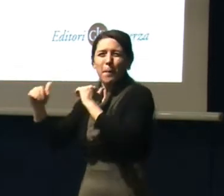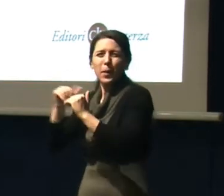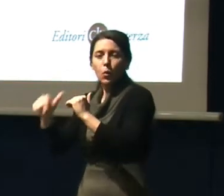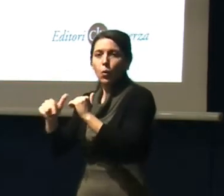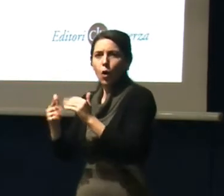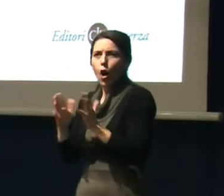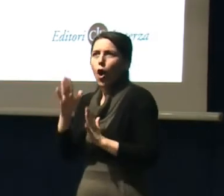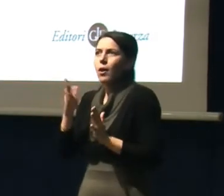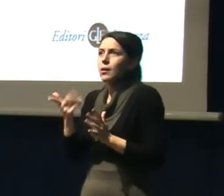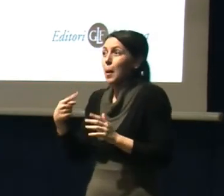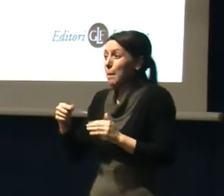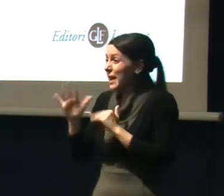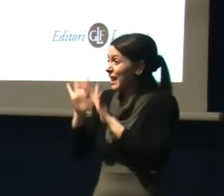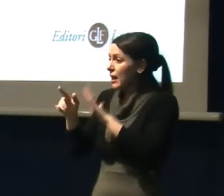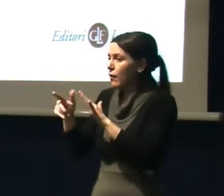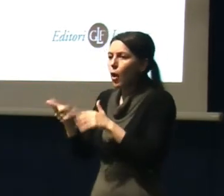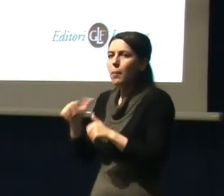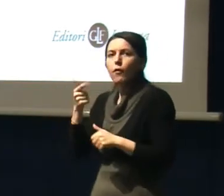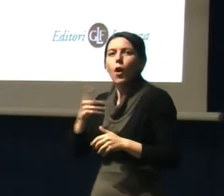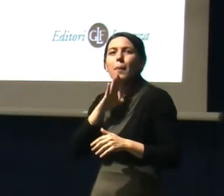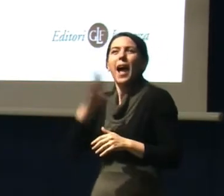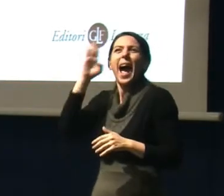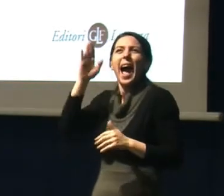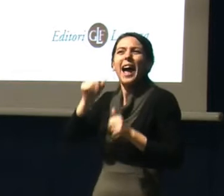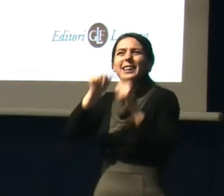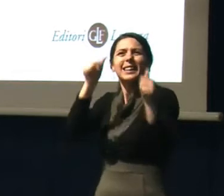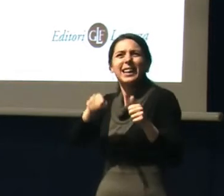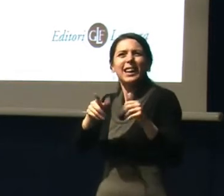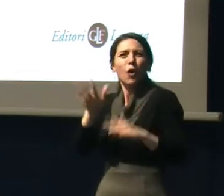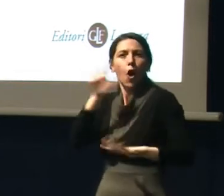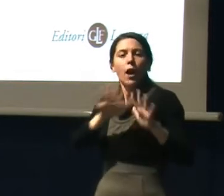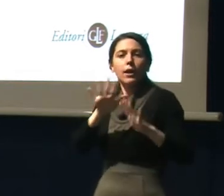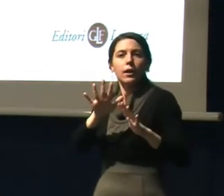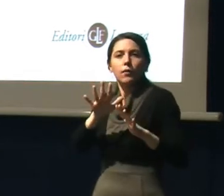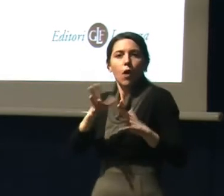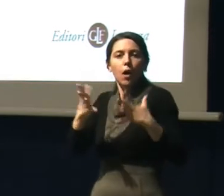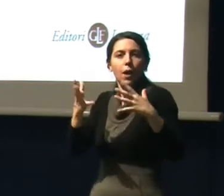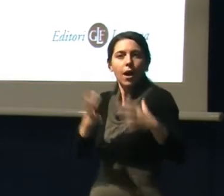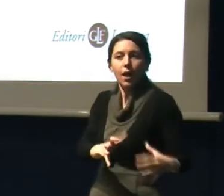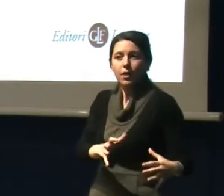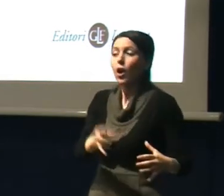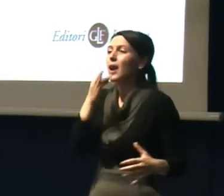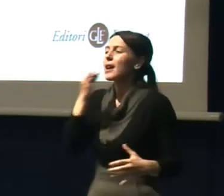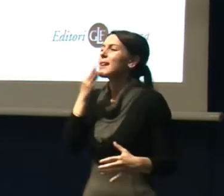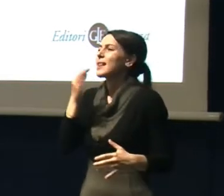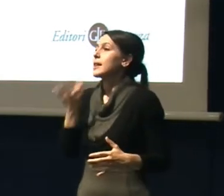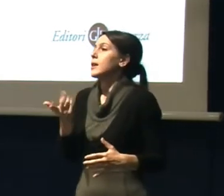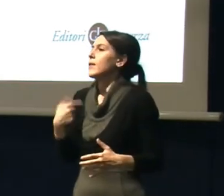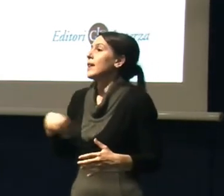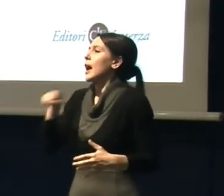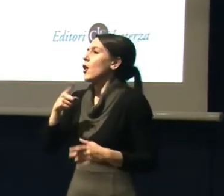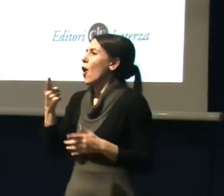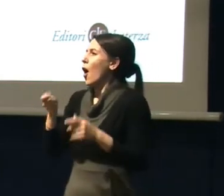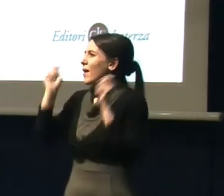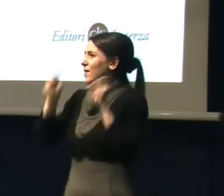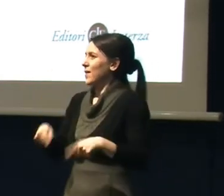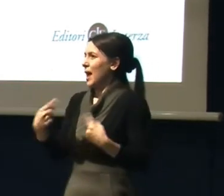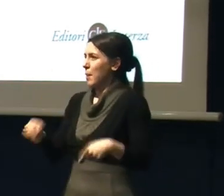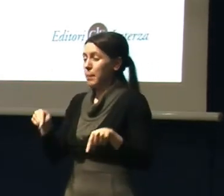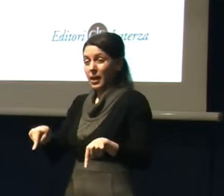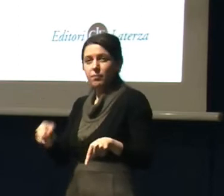dell'antico mondo dell'informazione quindi secondo me noi dovremmo partire da lì dal fatto che di questo avremo sempre bisogno almeno nelle società libere aperte per